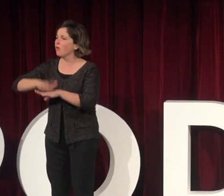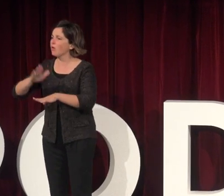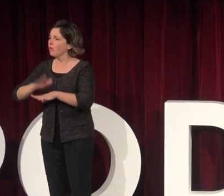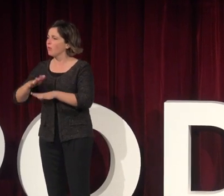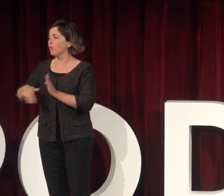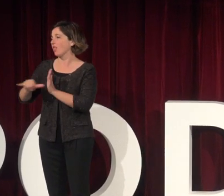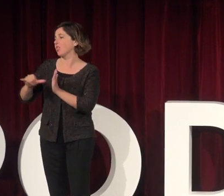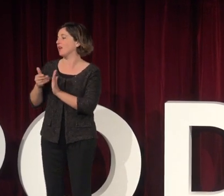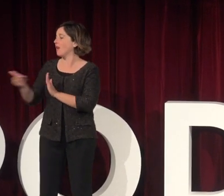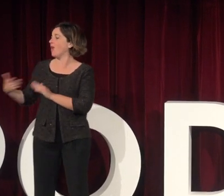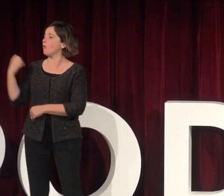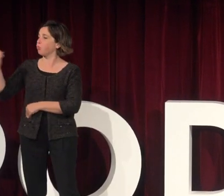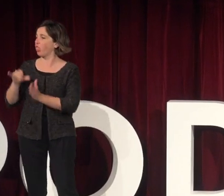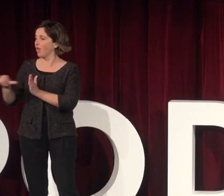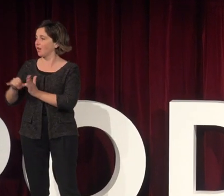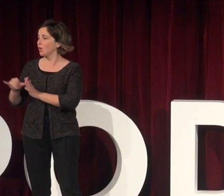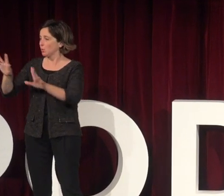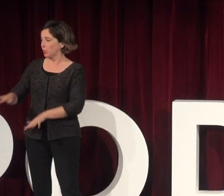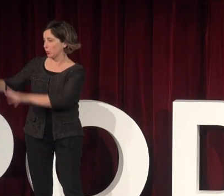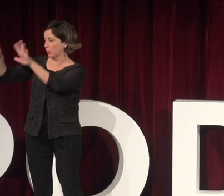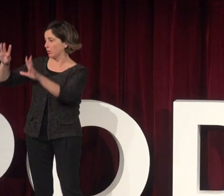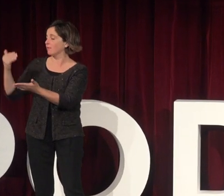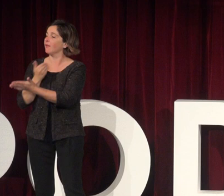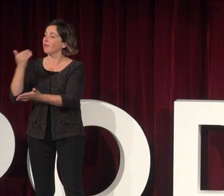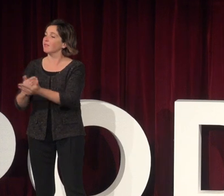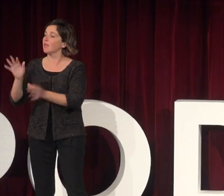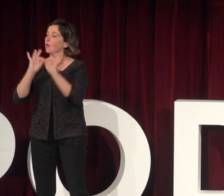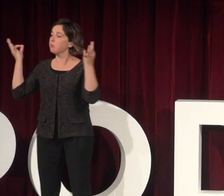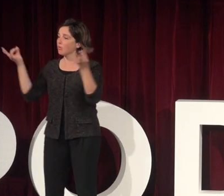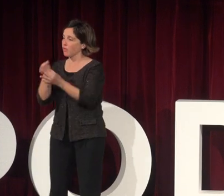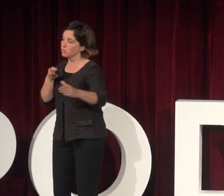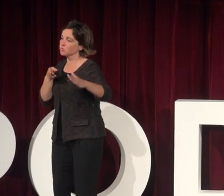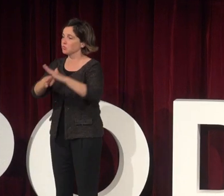de su cercanía con el poder, conspiraron para evitar que Podemos